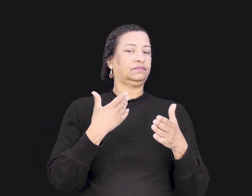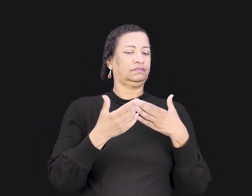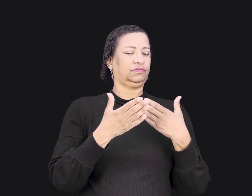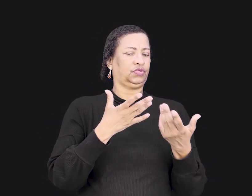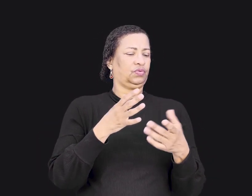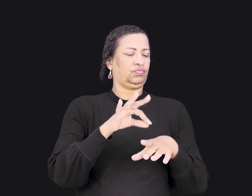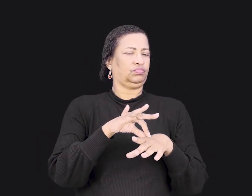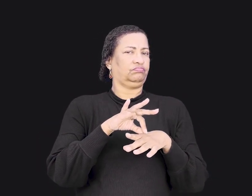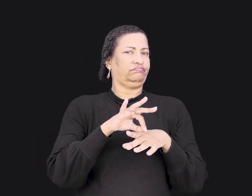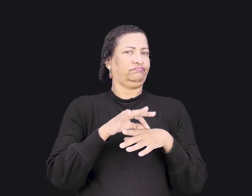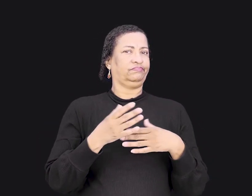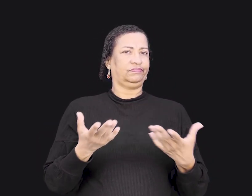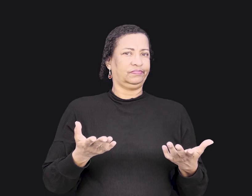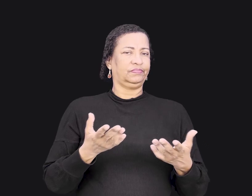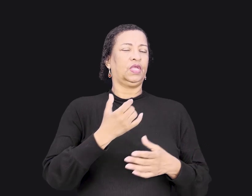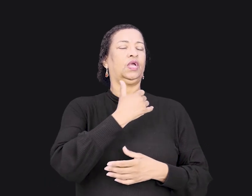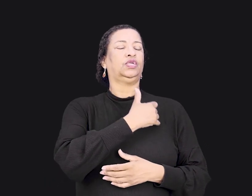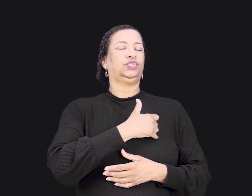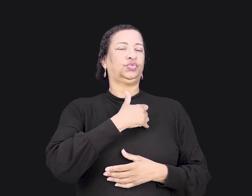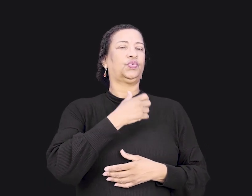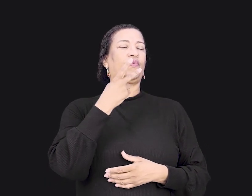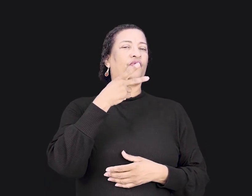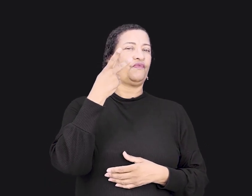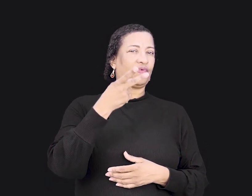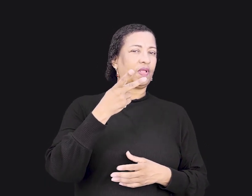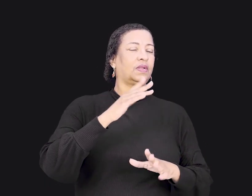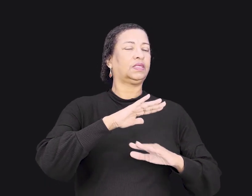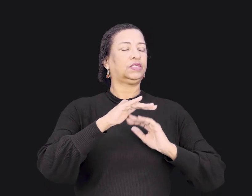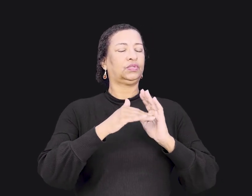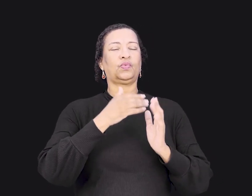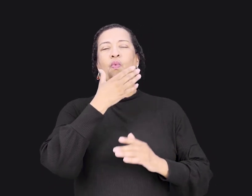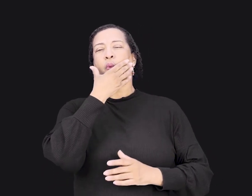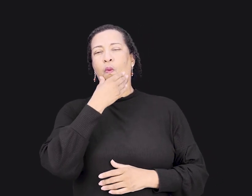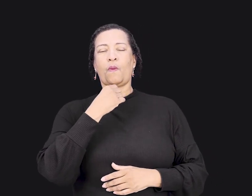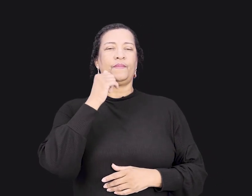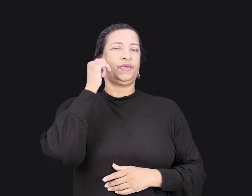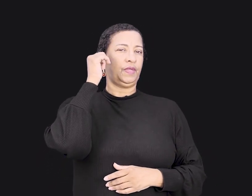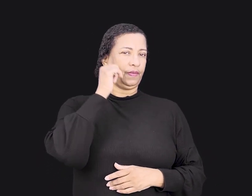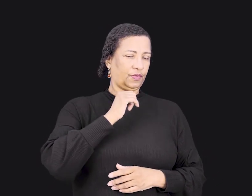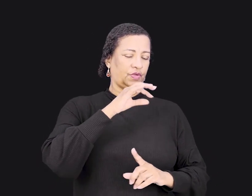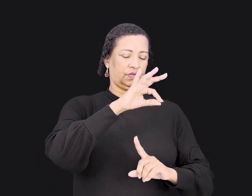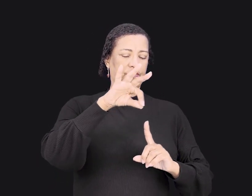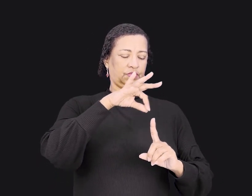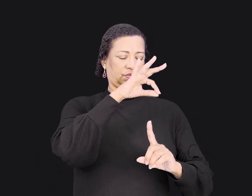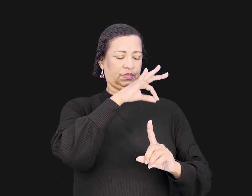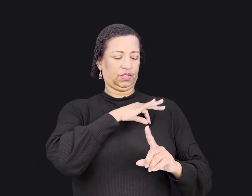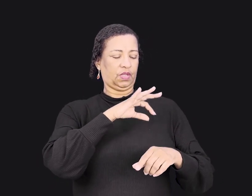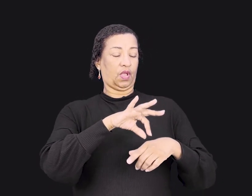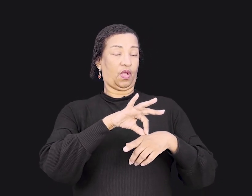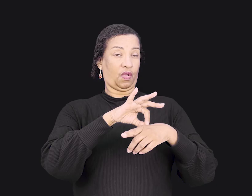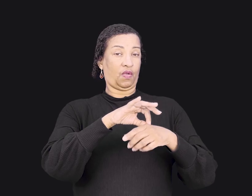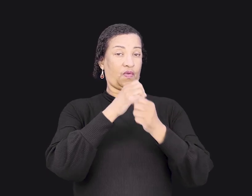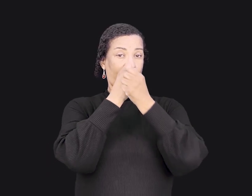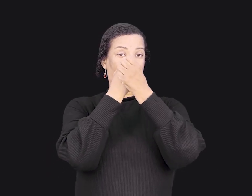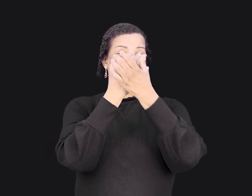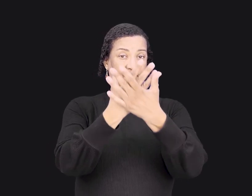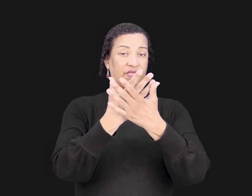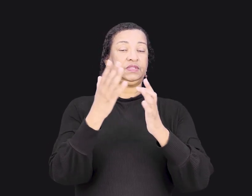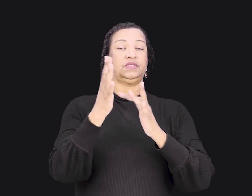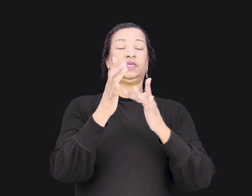carne? Bom, João está falando que todo homem e toda mulher que no espírito e na carne confessar que Jesus Cristo